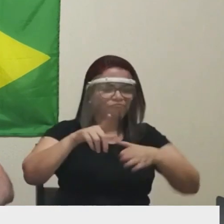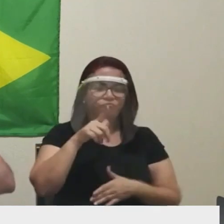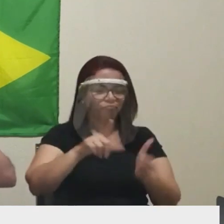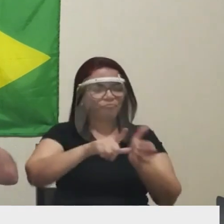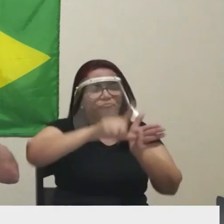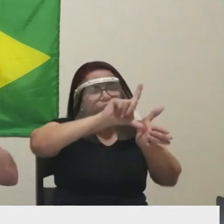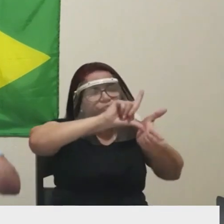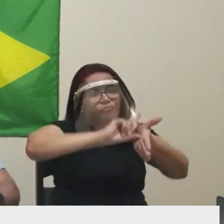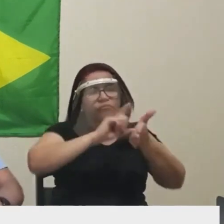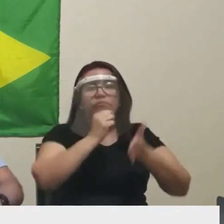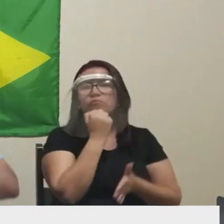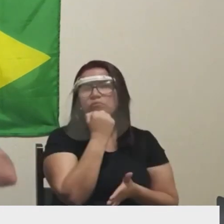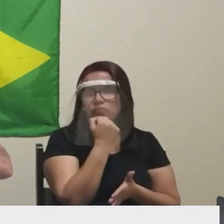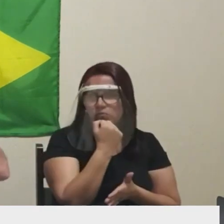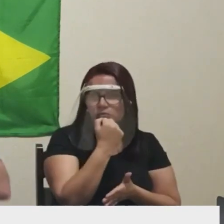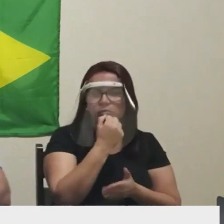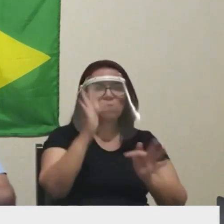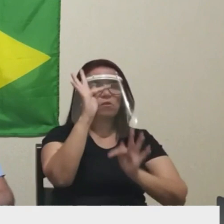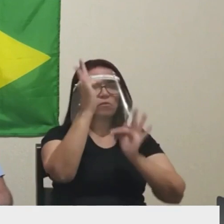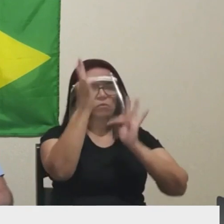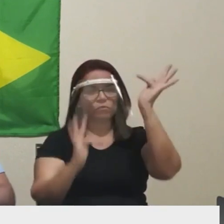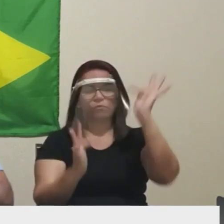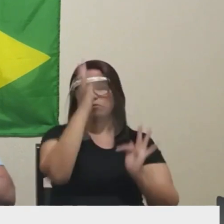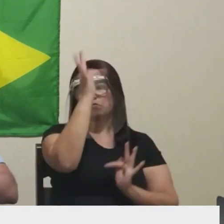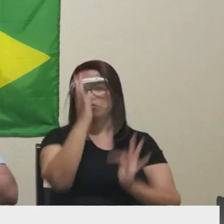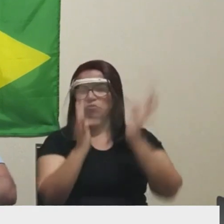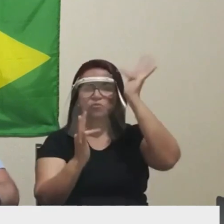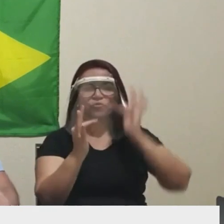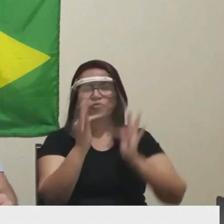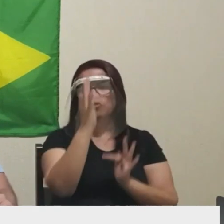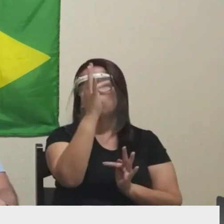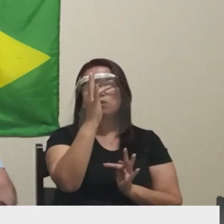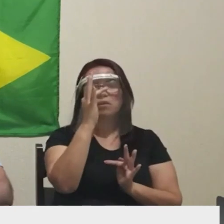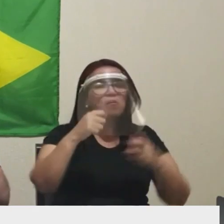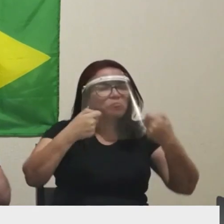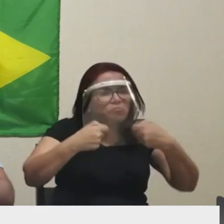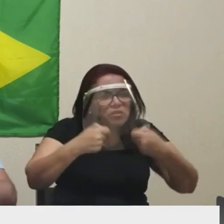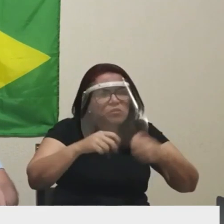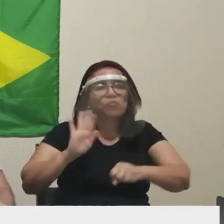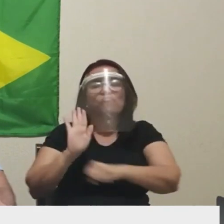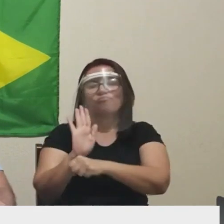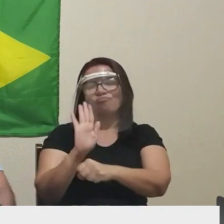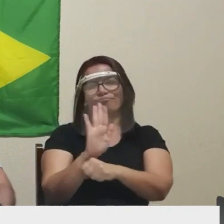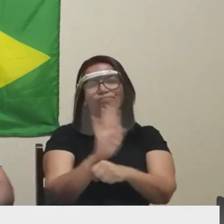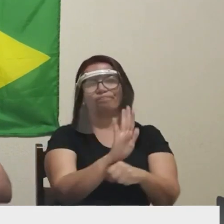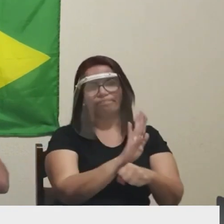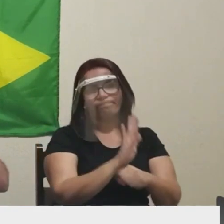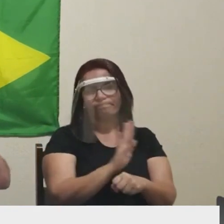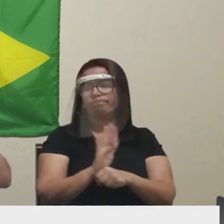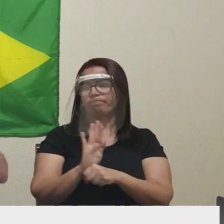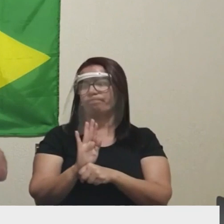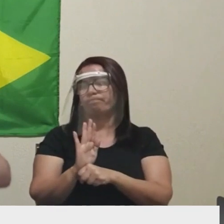pesquisa. O ministro Marcos Pontes é um cara excepcional, mas carece de recursos, ele faz o possível. Nós temos